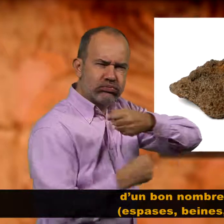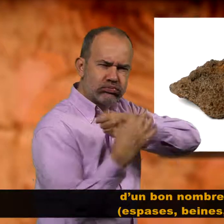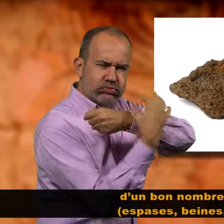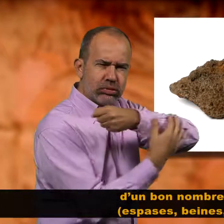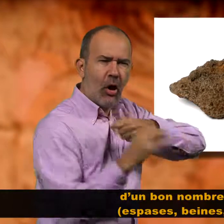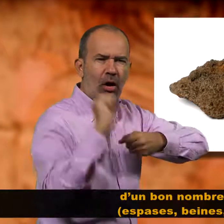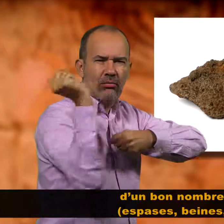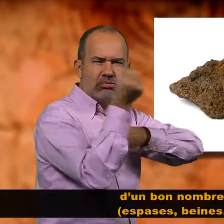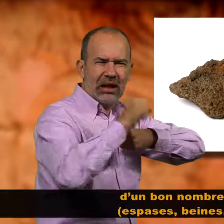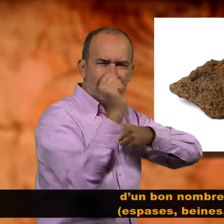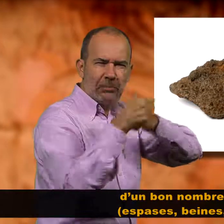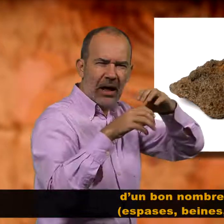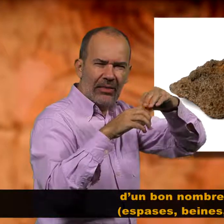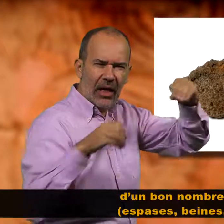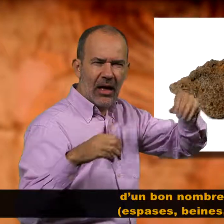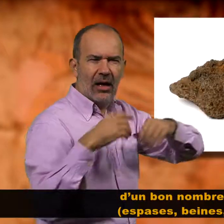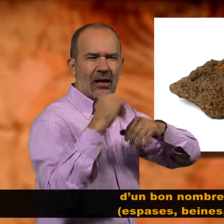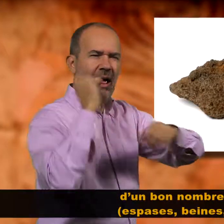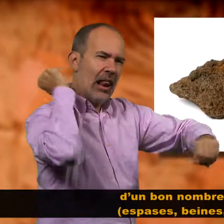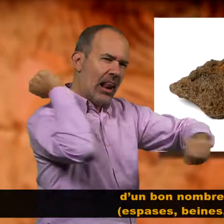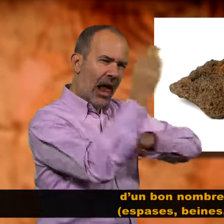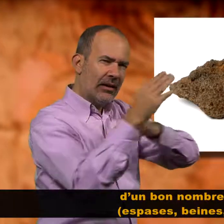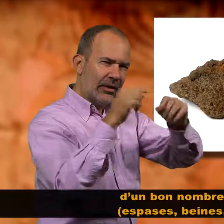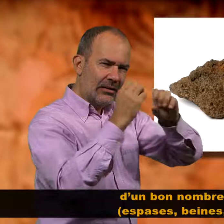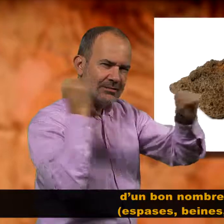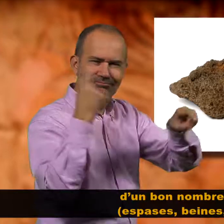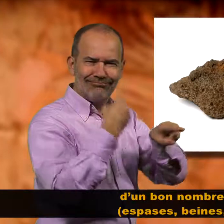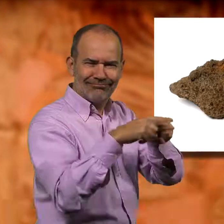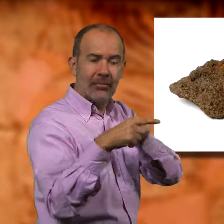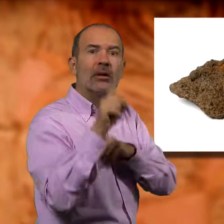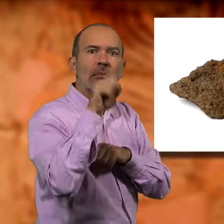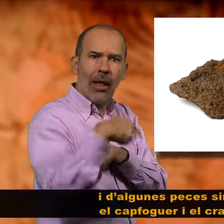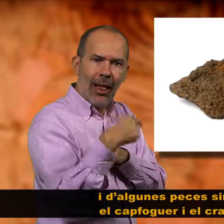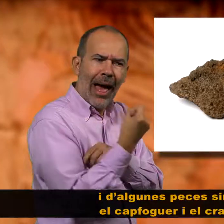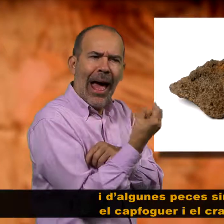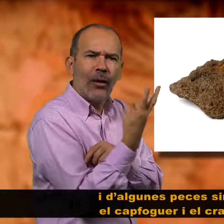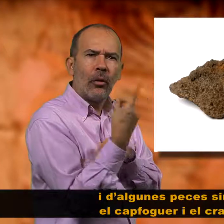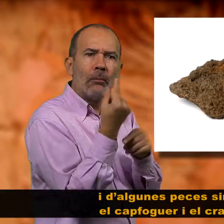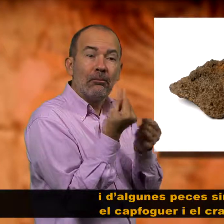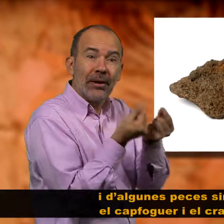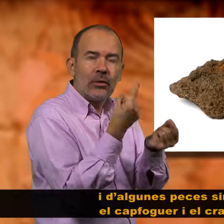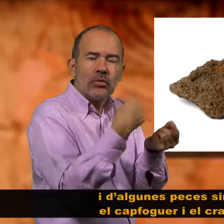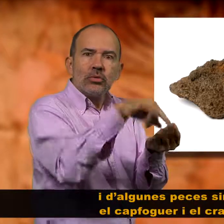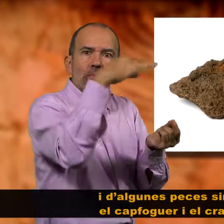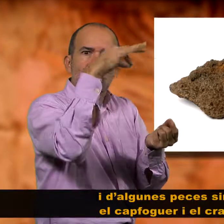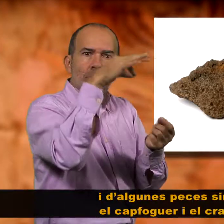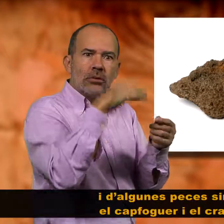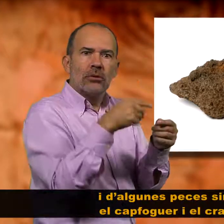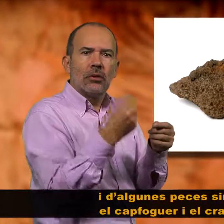llances i d'algunes peces singulars com el capfoguer i el crani enclavat que podrien tenir un caire ritual, podrien